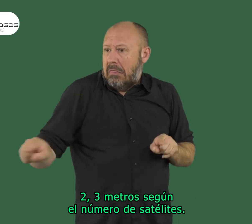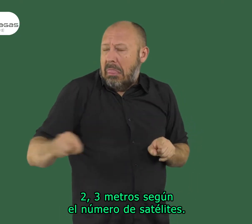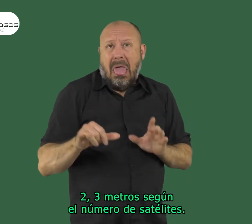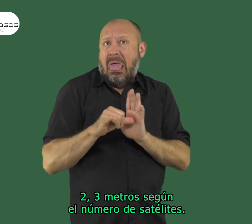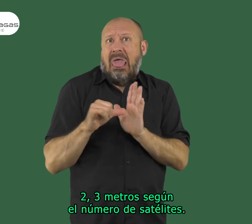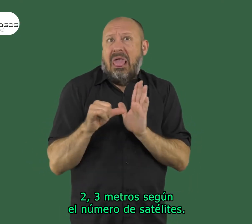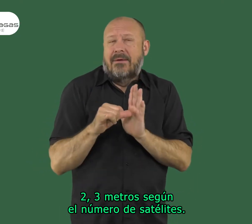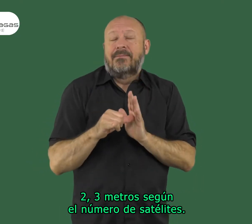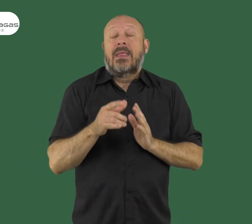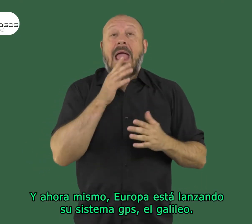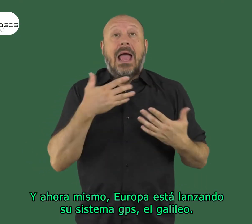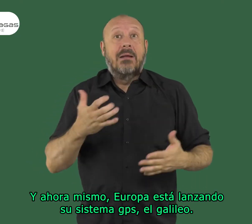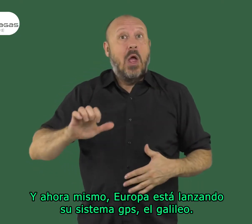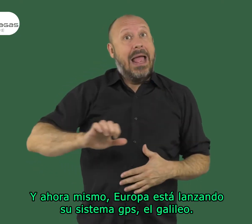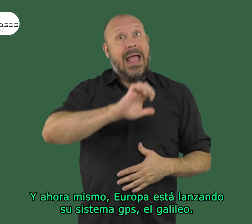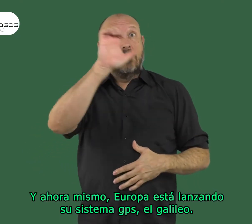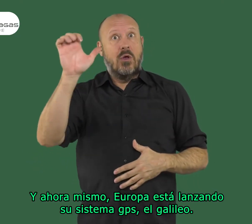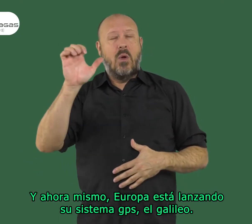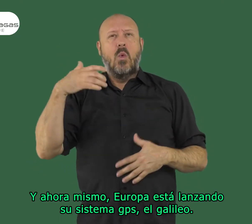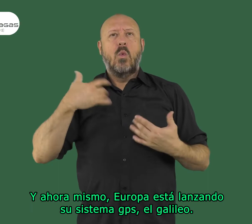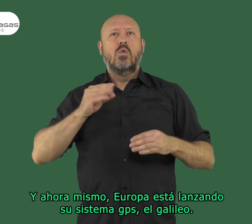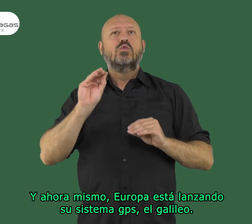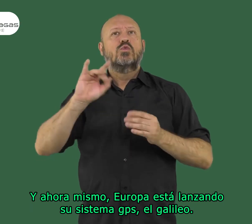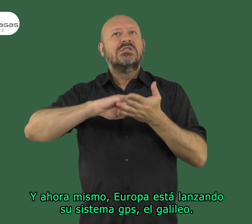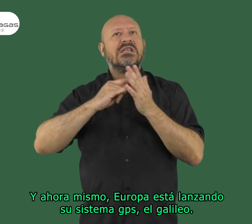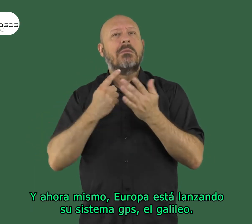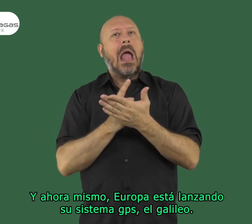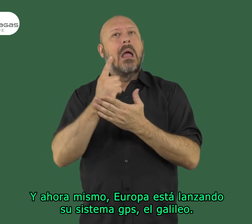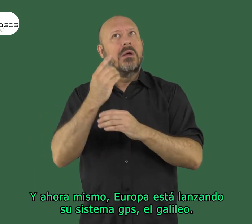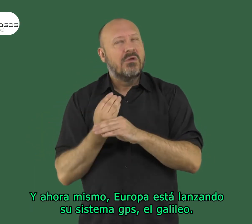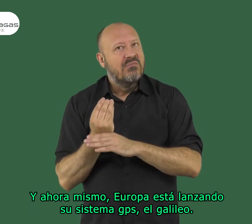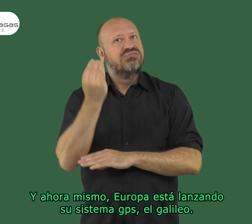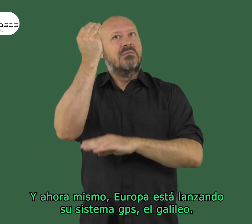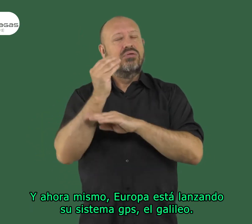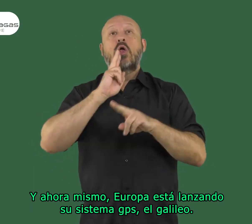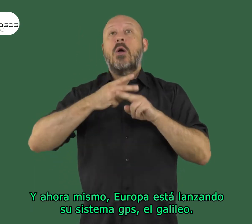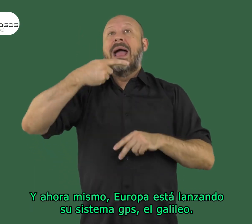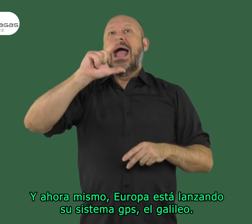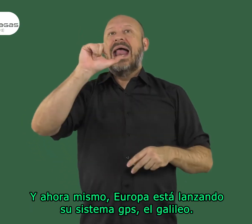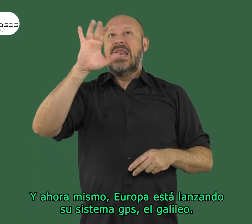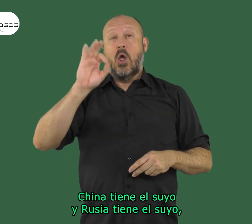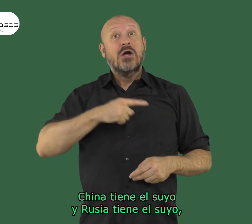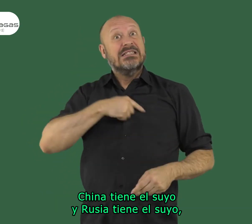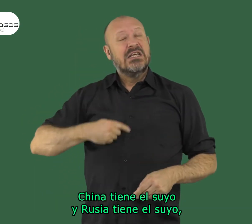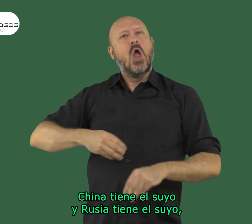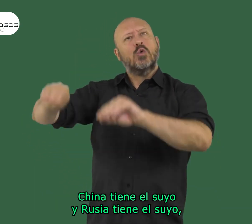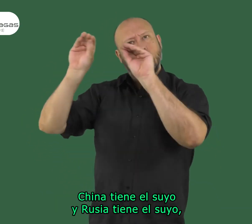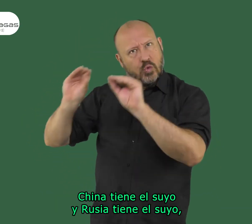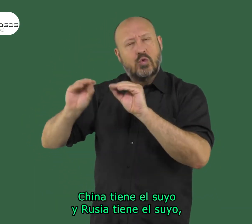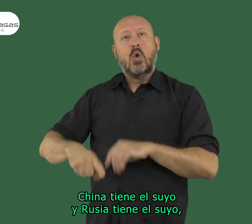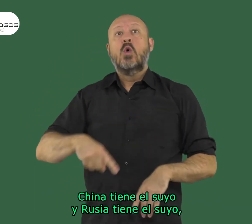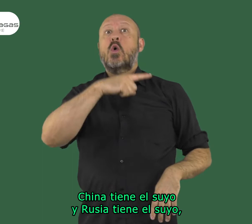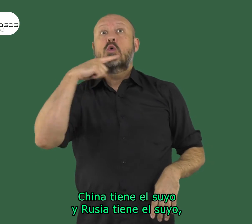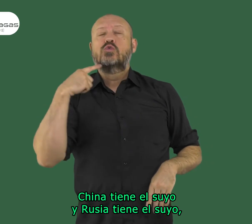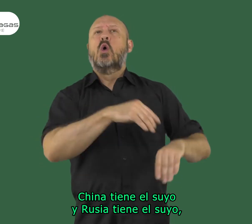metros, según el número de satélites. Y ahora mismo Europa está lanzando su sistema GPS, el Galileo. China tiene